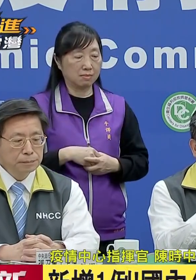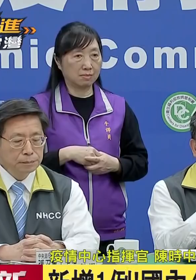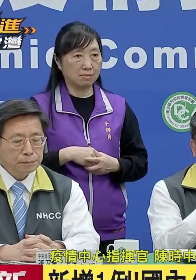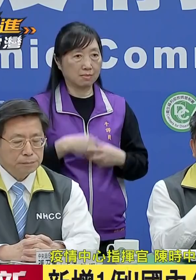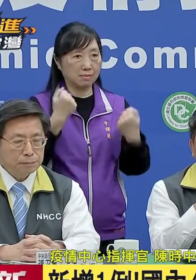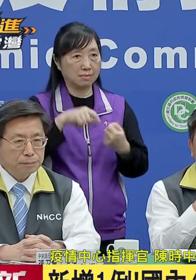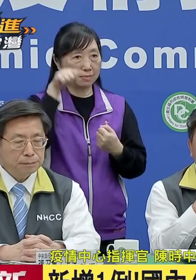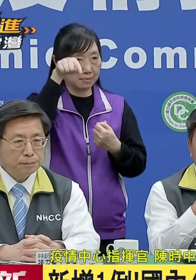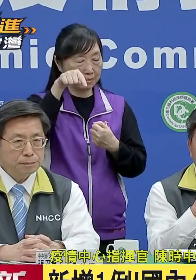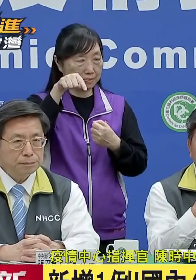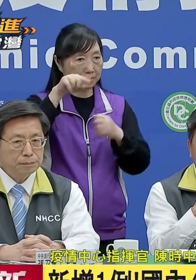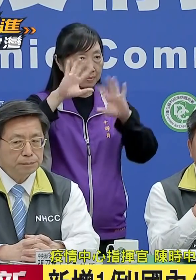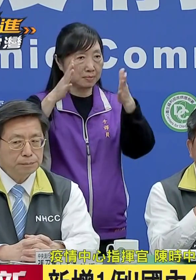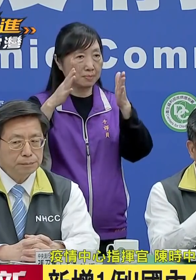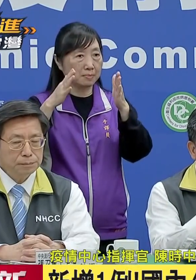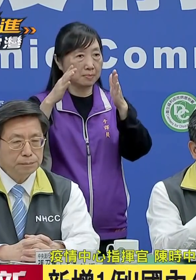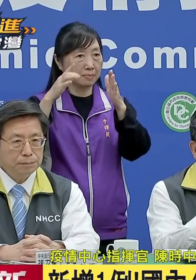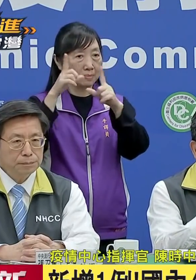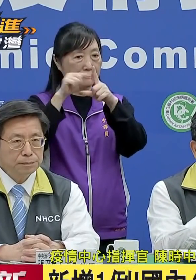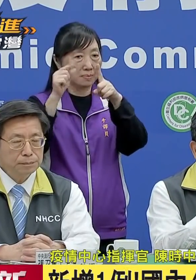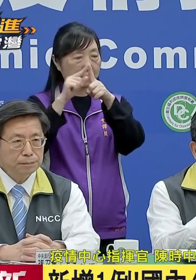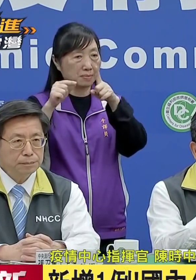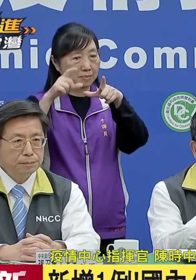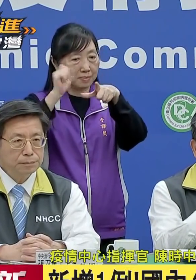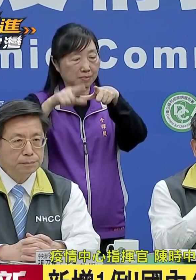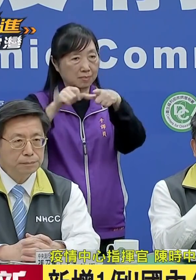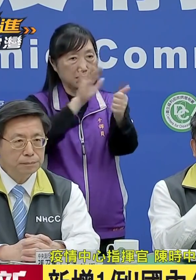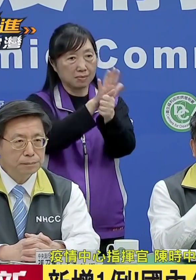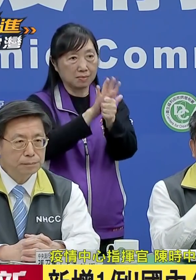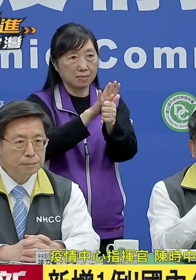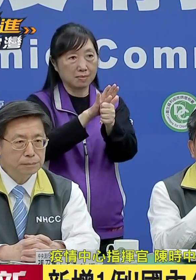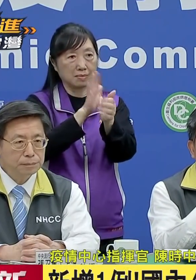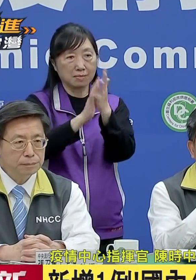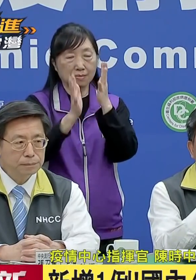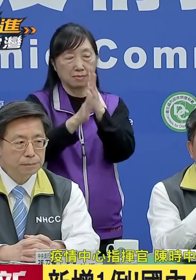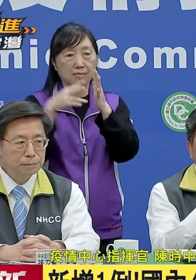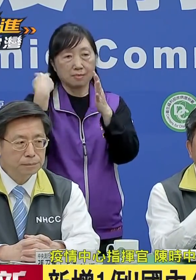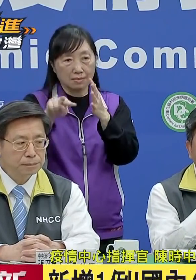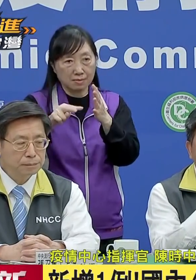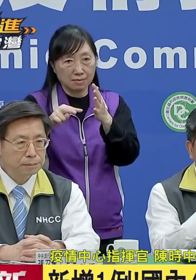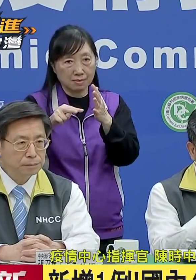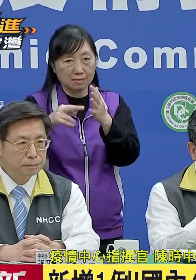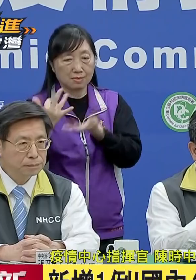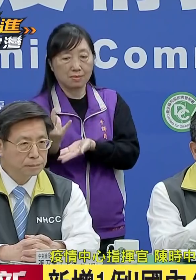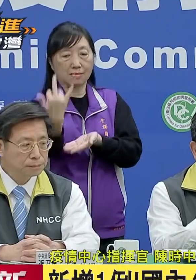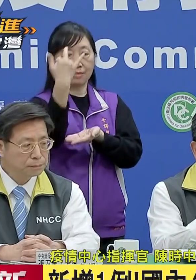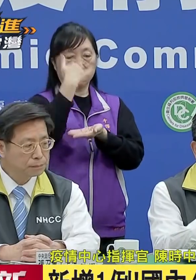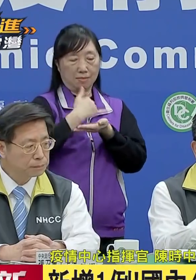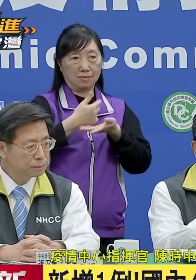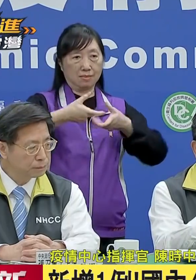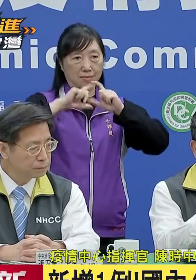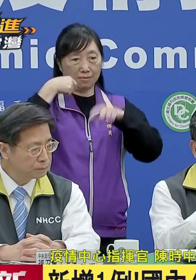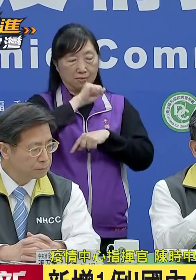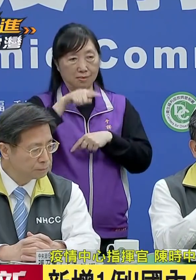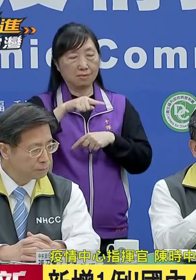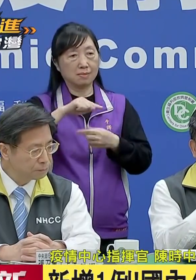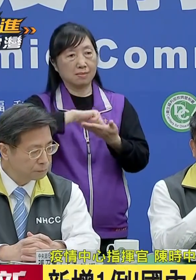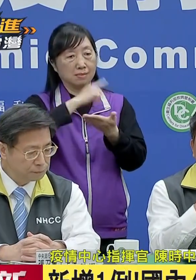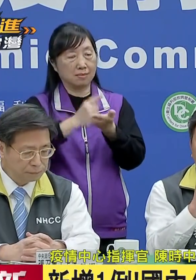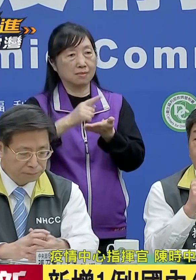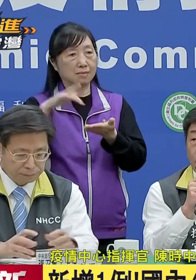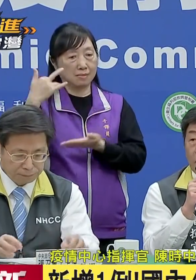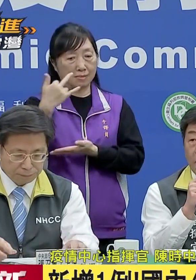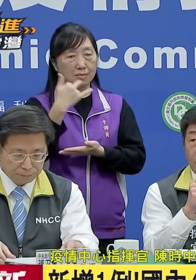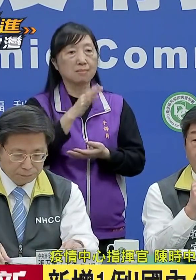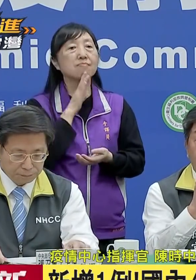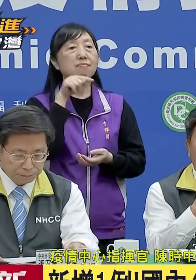这以色列安排，在旅行社的安排，好，就紧急回到包机，就回到台湾来，好，包机回到台湾来。那因